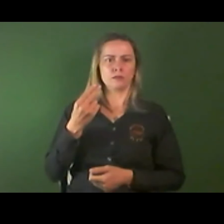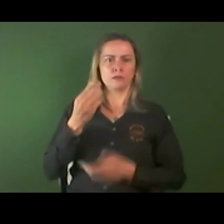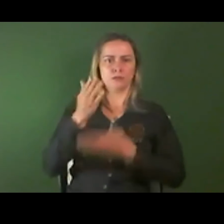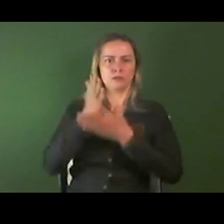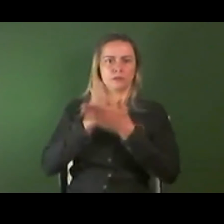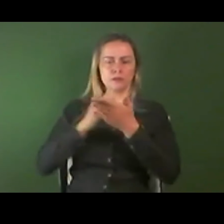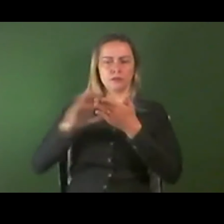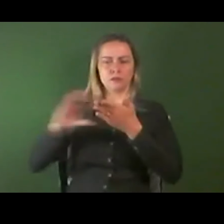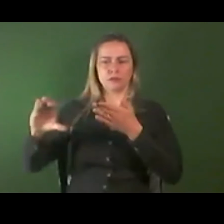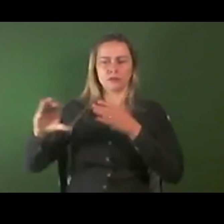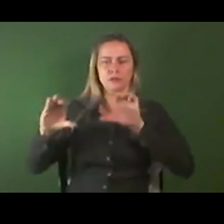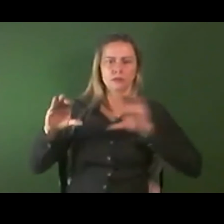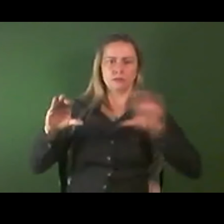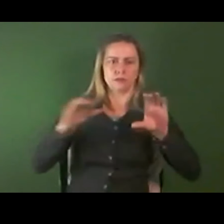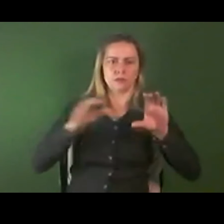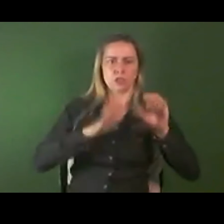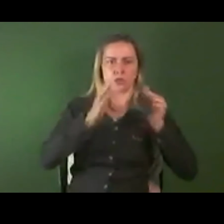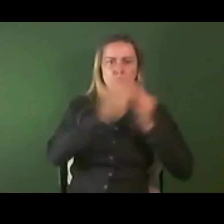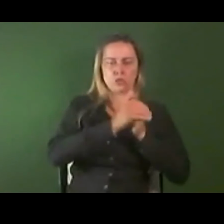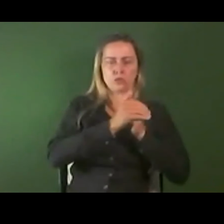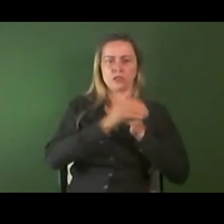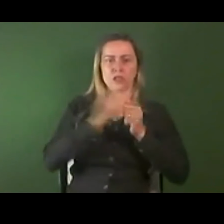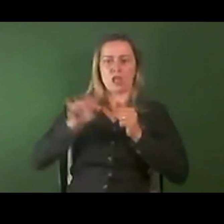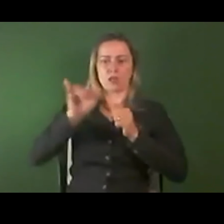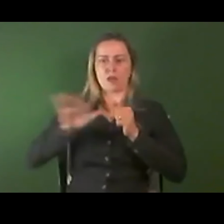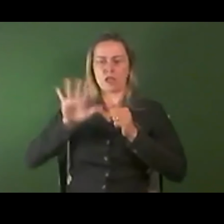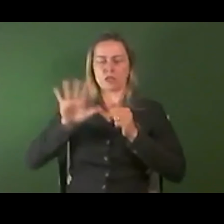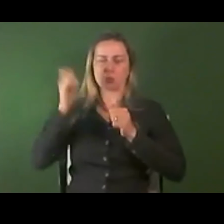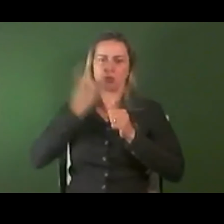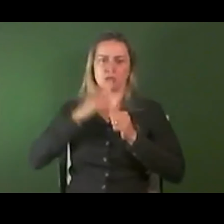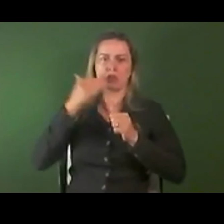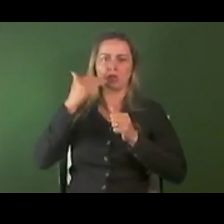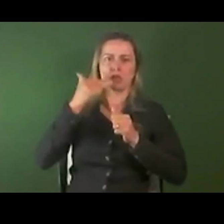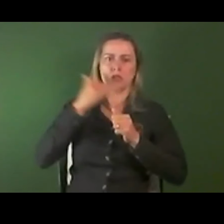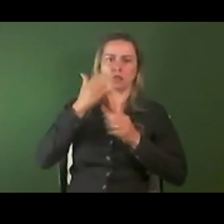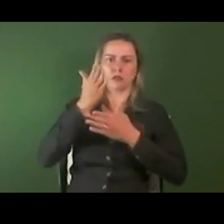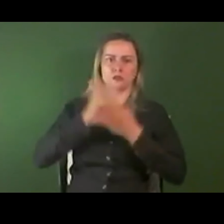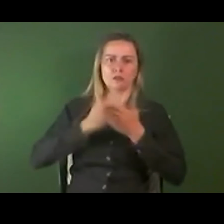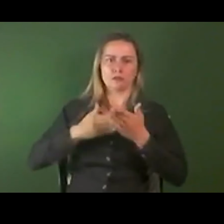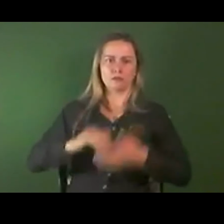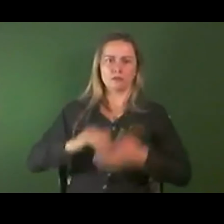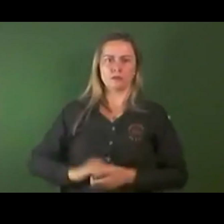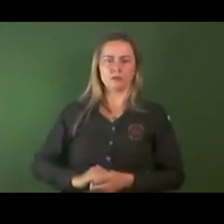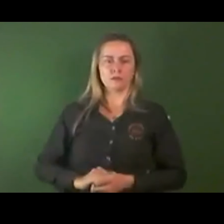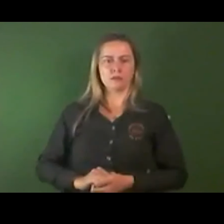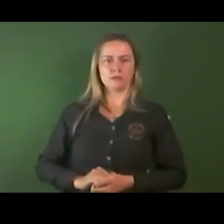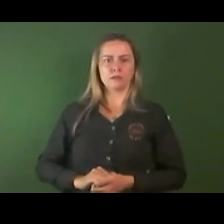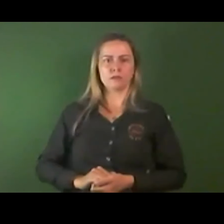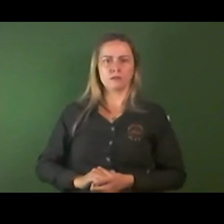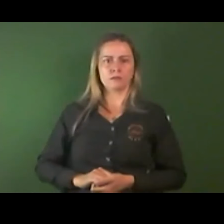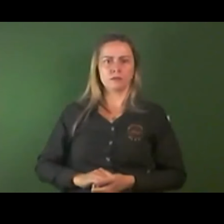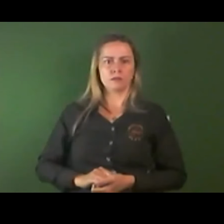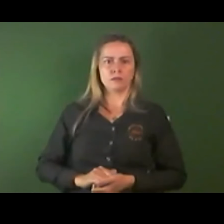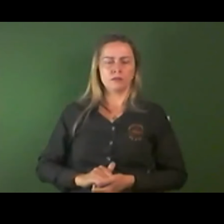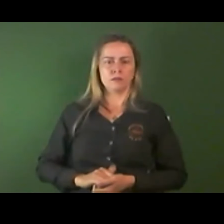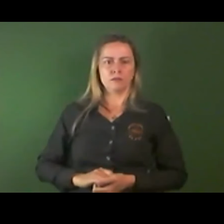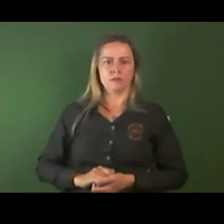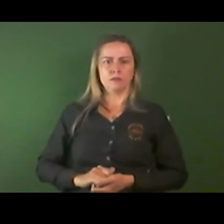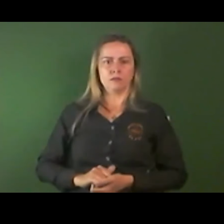imagem esconde, né? Tem essa velação aqui e ela está com os furos aparecendo aqui.